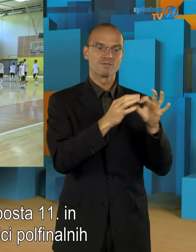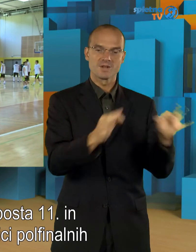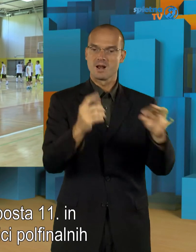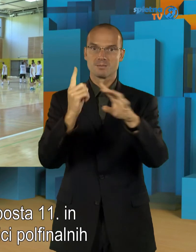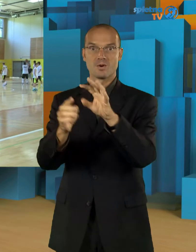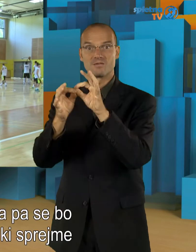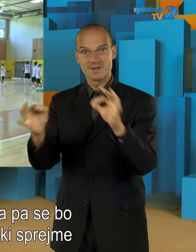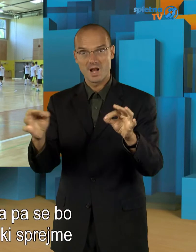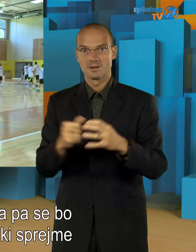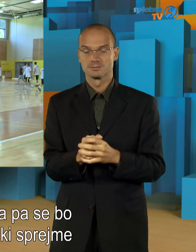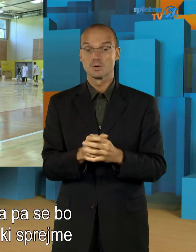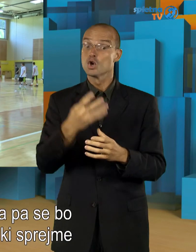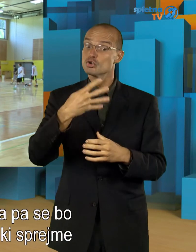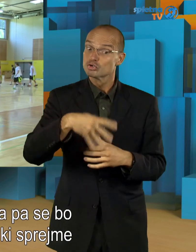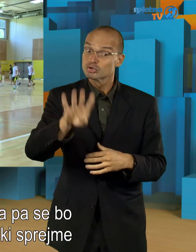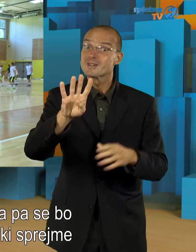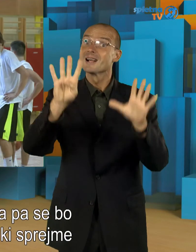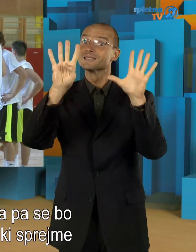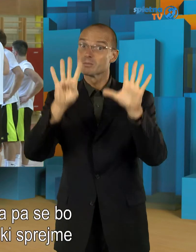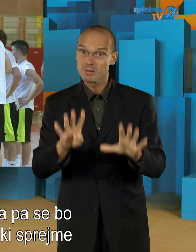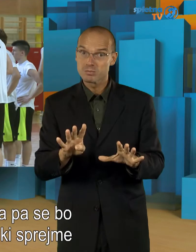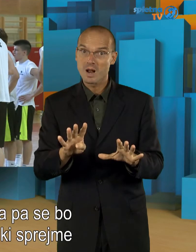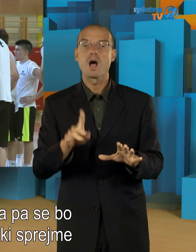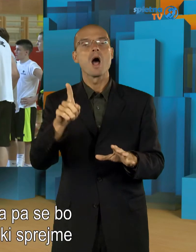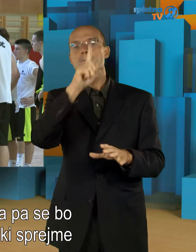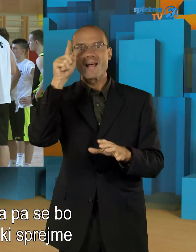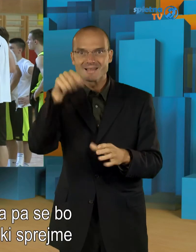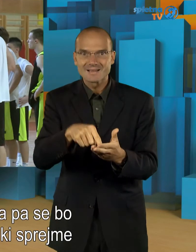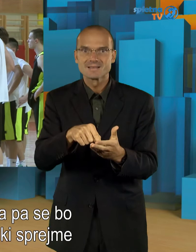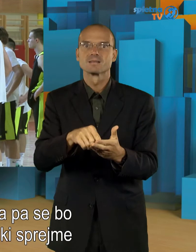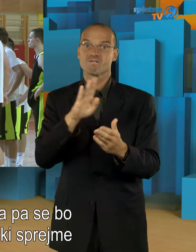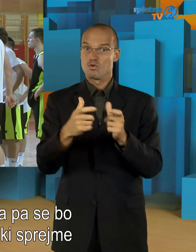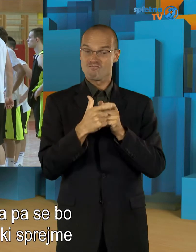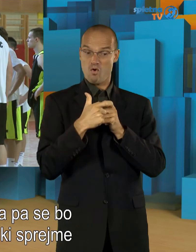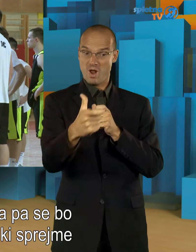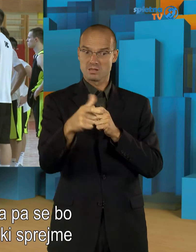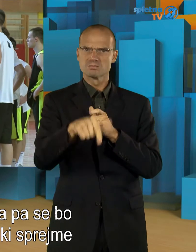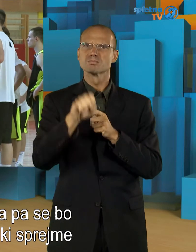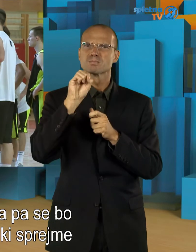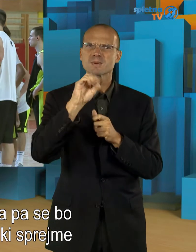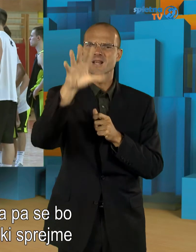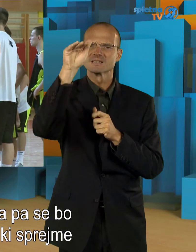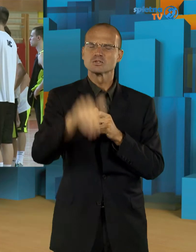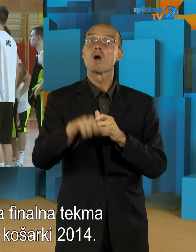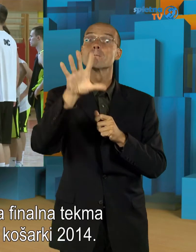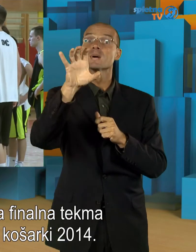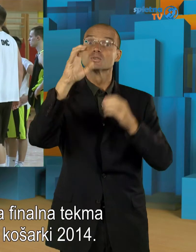v Madridu v dvorani, ki sprejme 15.500 gledalcev, odvijala finalna tekma svetovnega prvenstva v